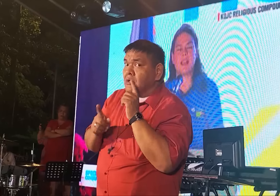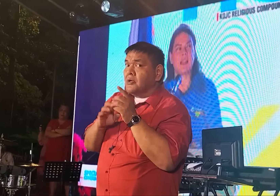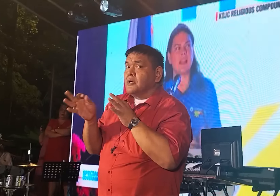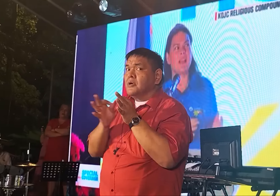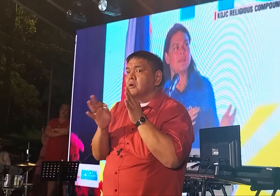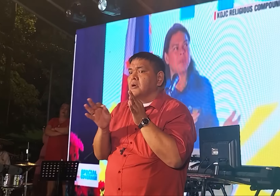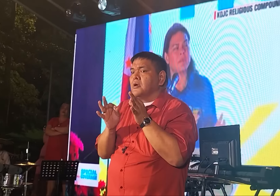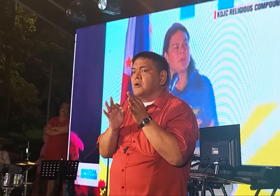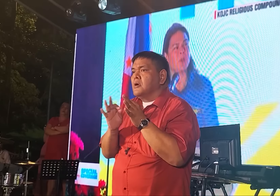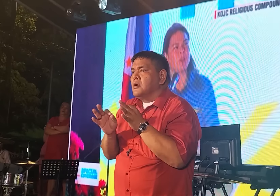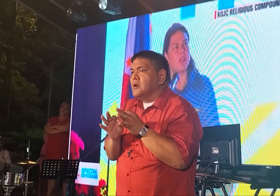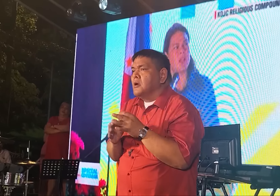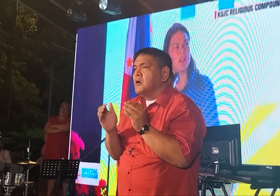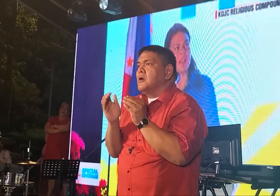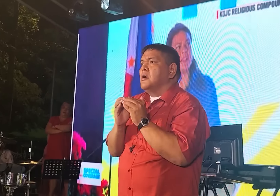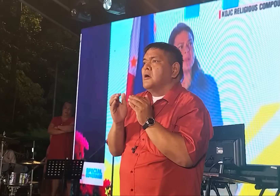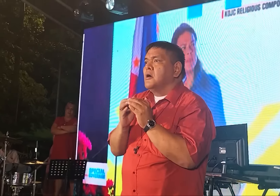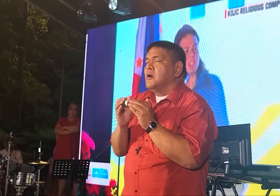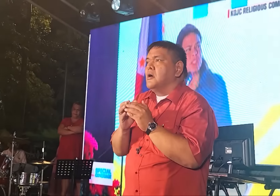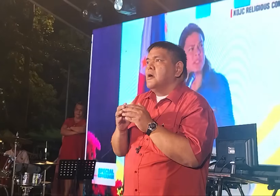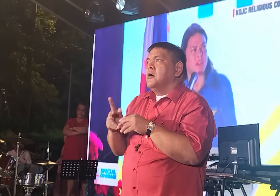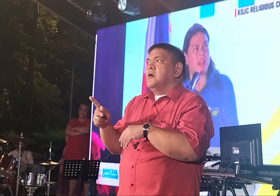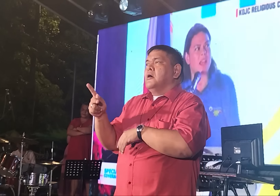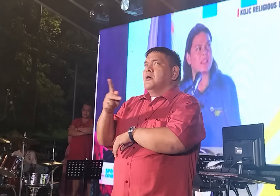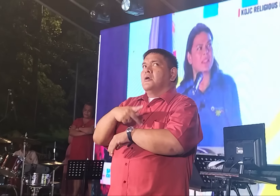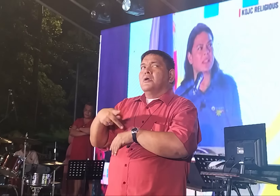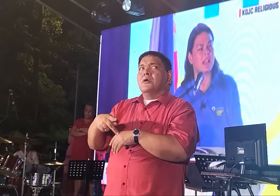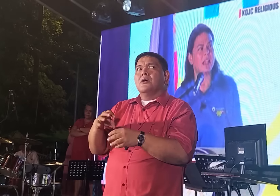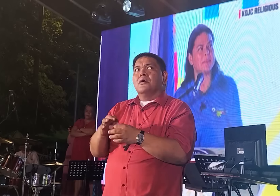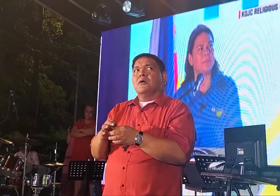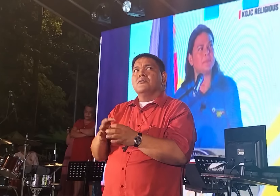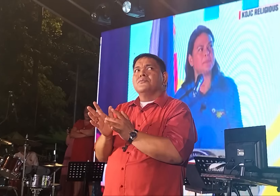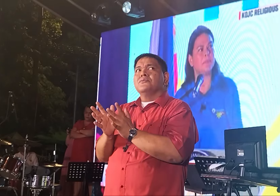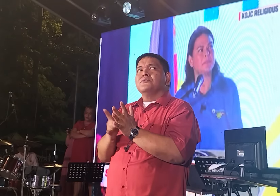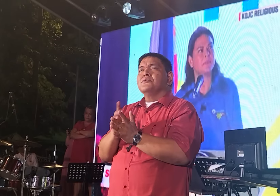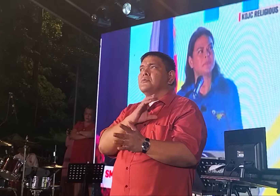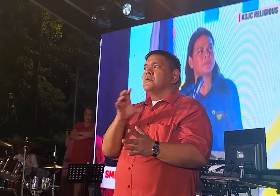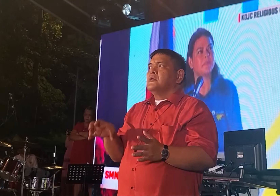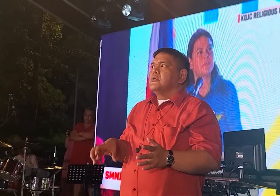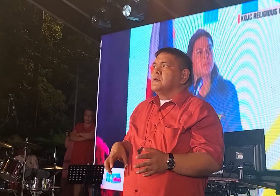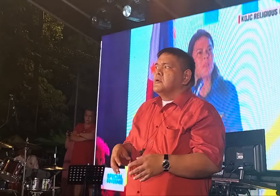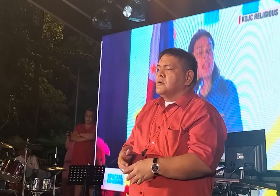ng miyembro ng Kingdom of Jesus Christ na